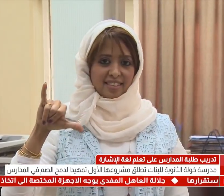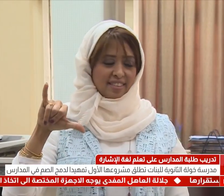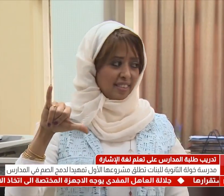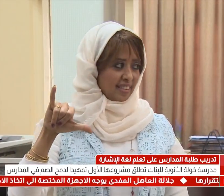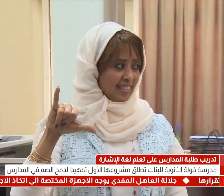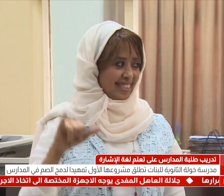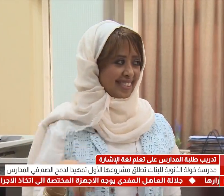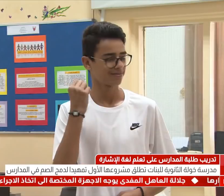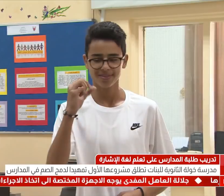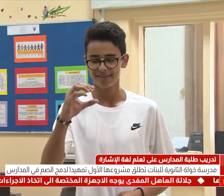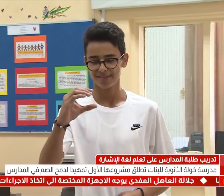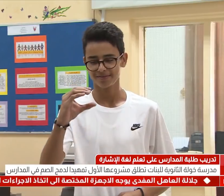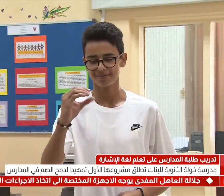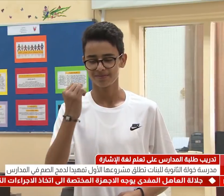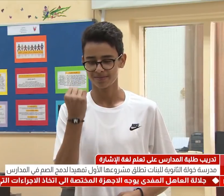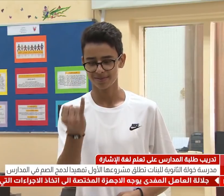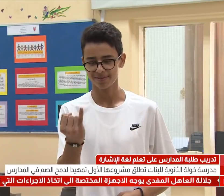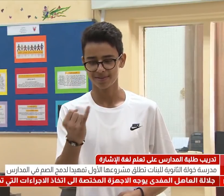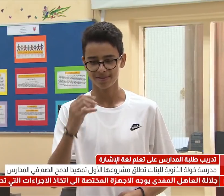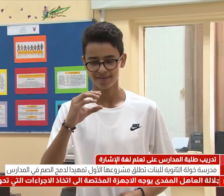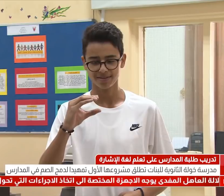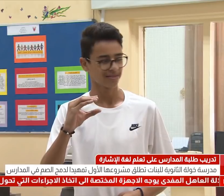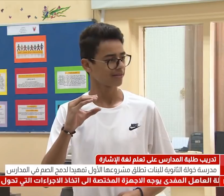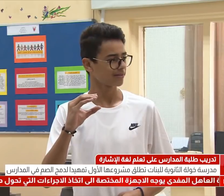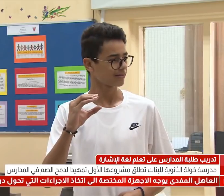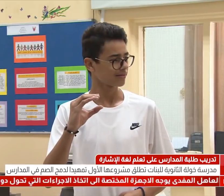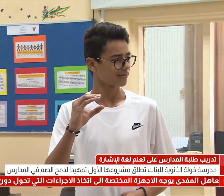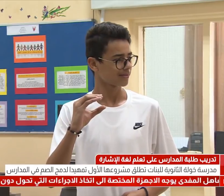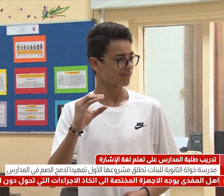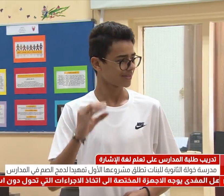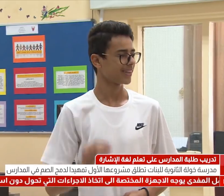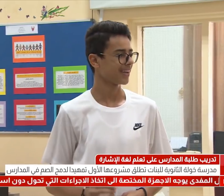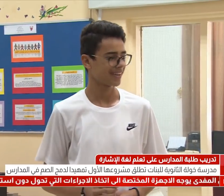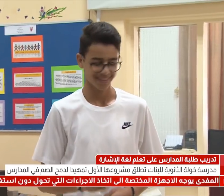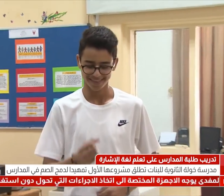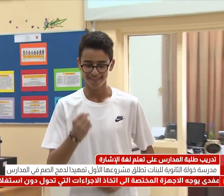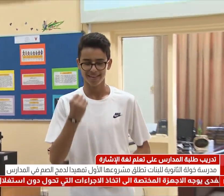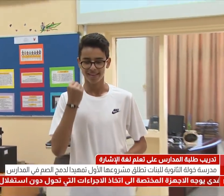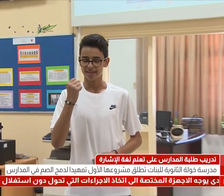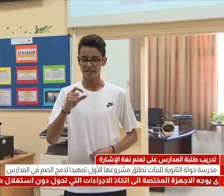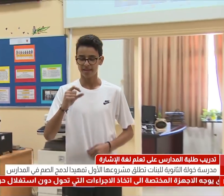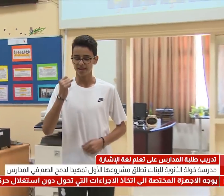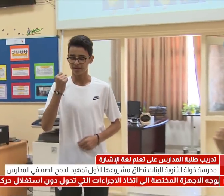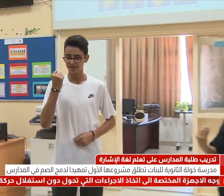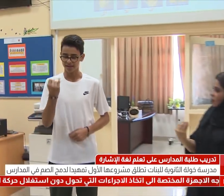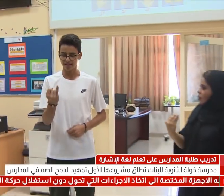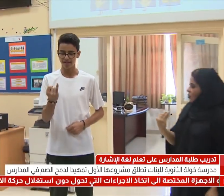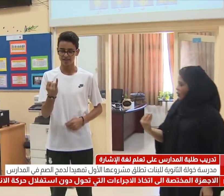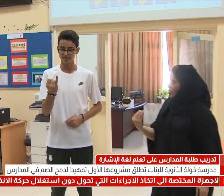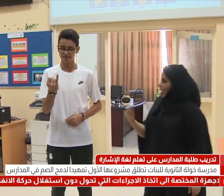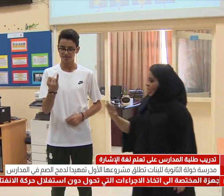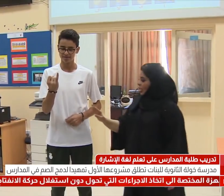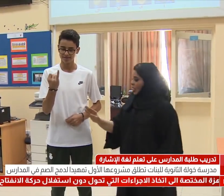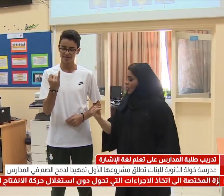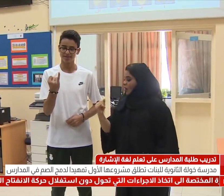تمهيدا لدمجهم في المدارس الثانوية لضمان حقوقهم في التعليم وتدريب الطالبات على لغة